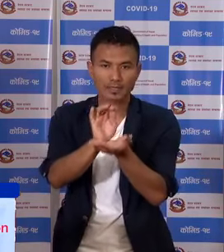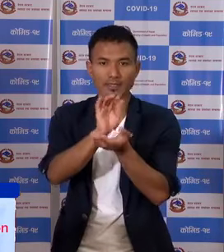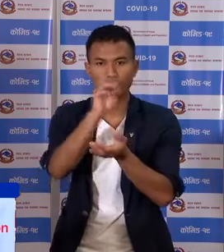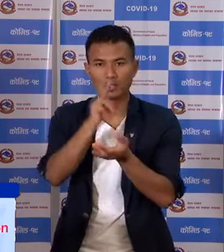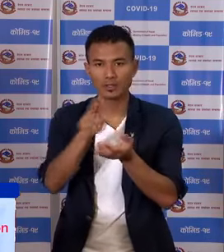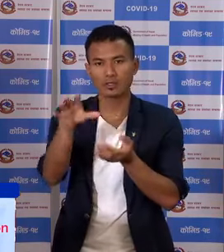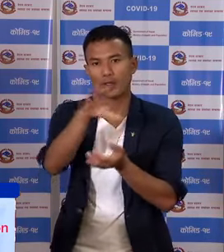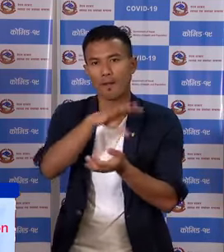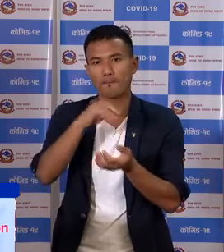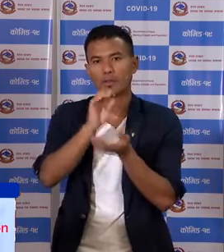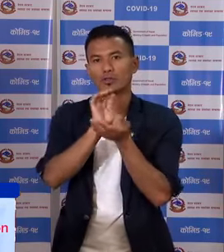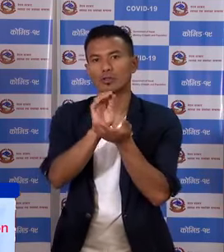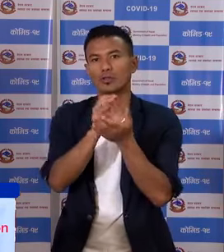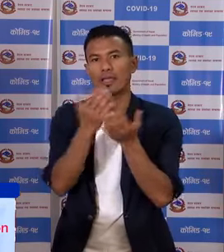Caitlinे